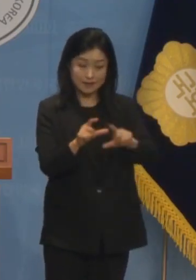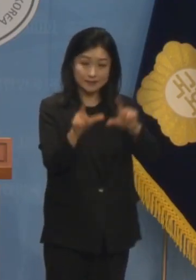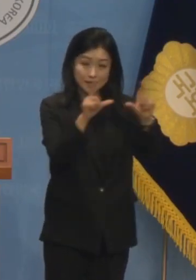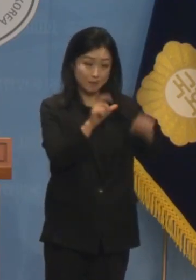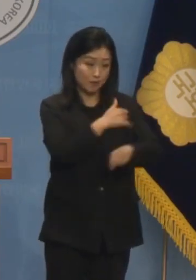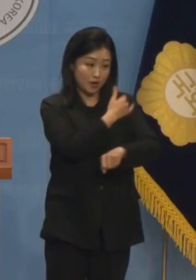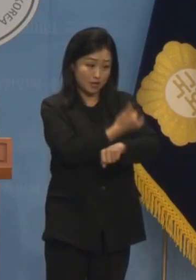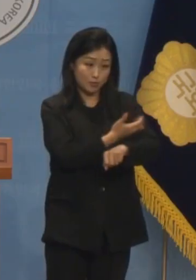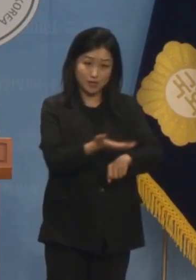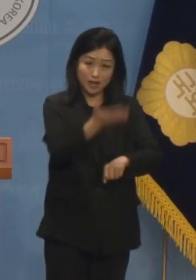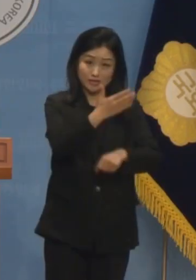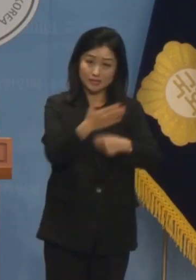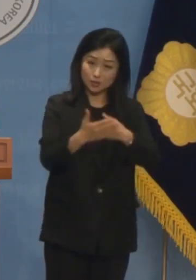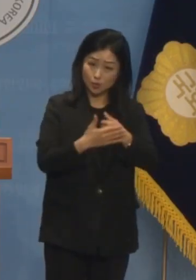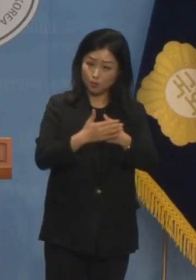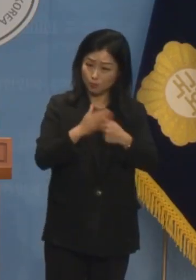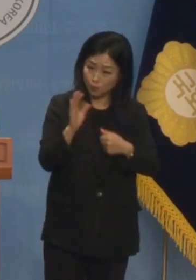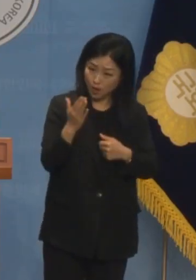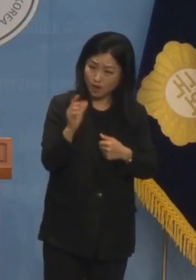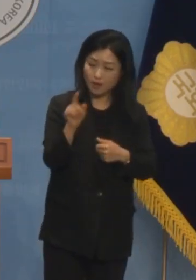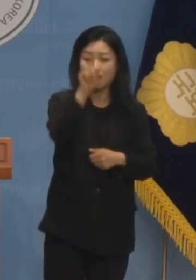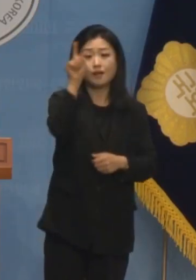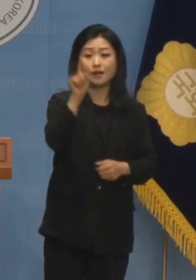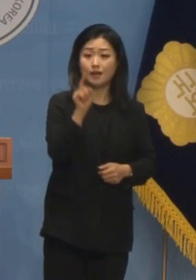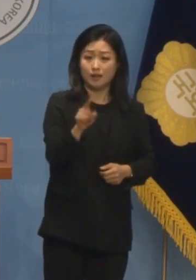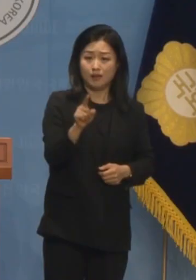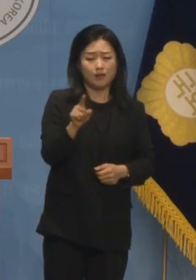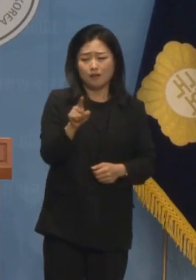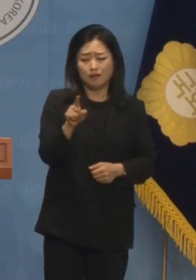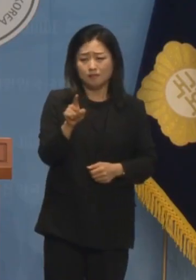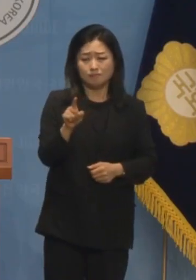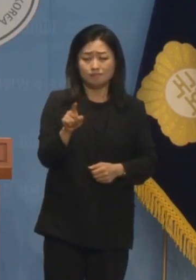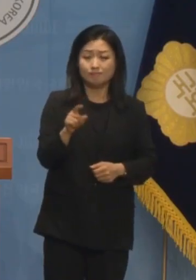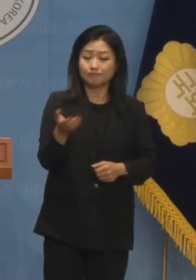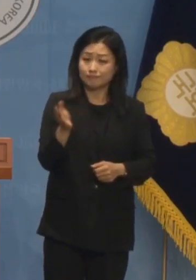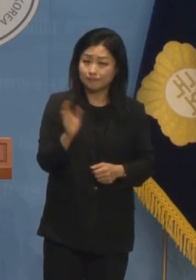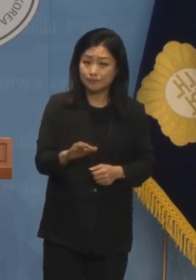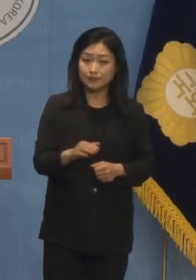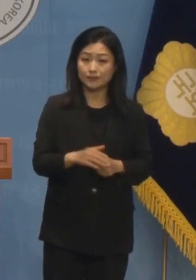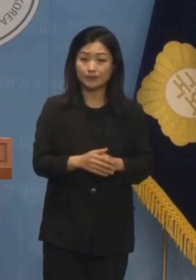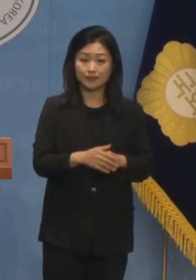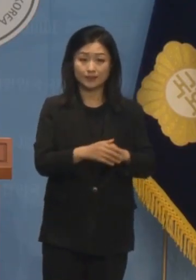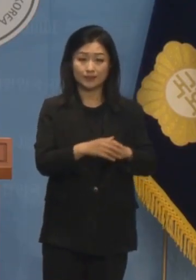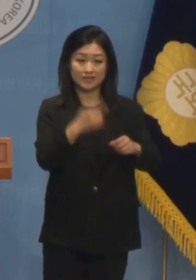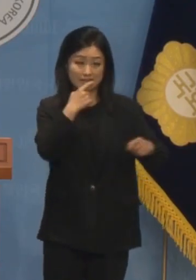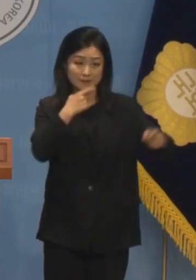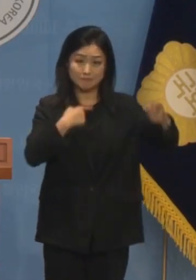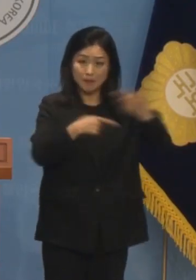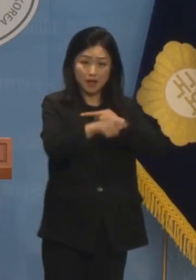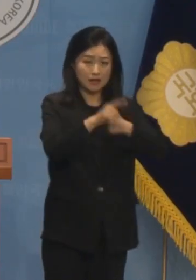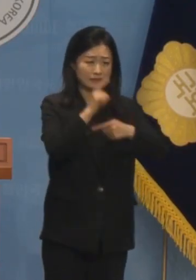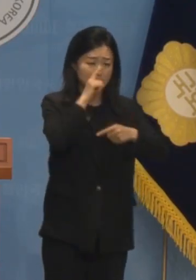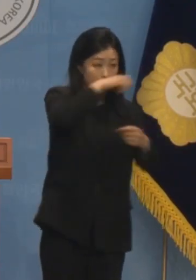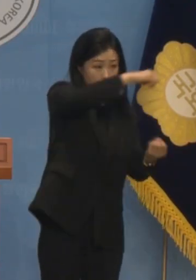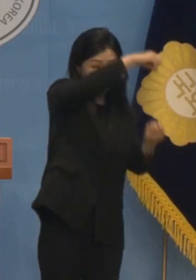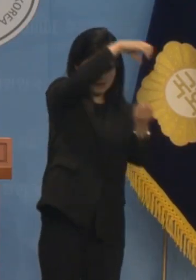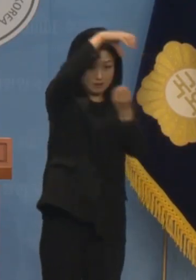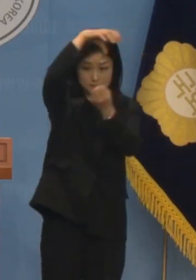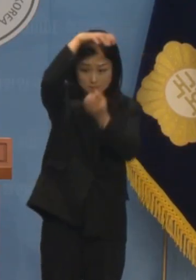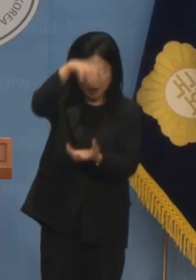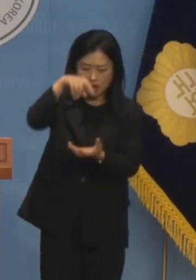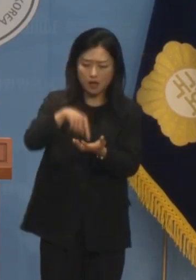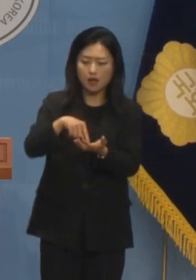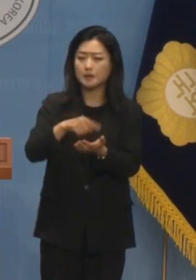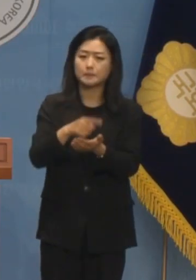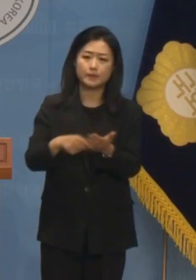인권 향상에 도움이 되는지 아무도 모르고 근거도 의문이지만 그 대응으로 날아오는 오물풍선은 심각한